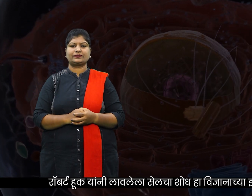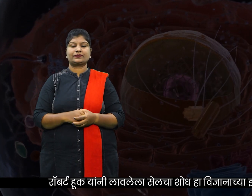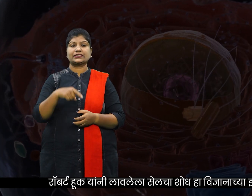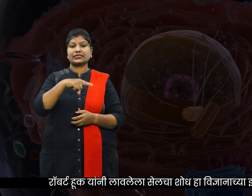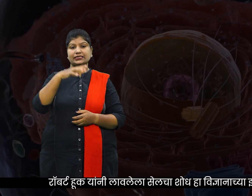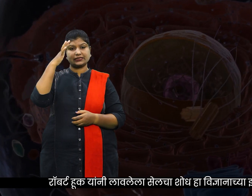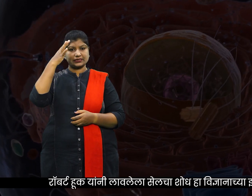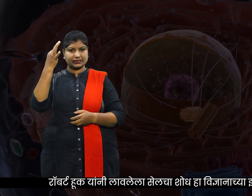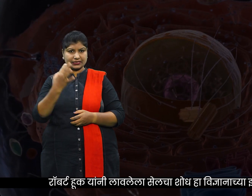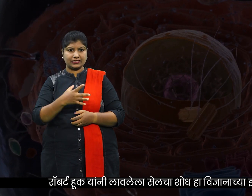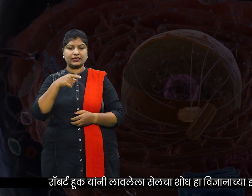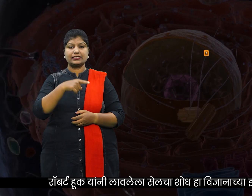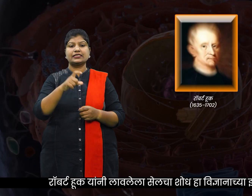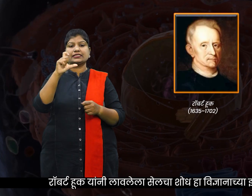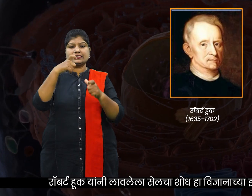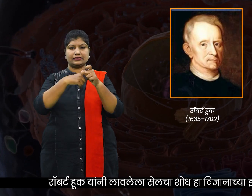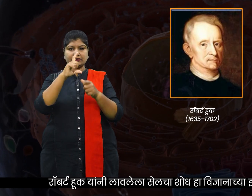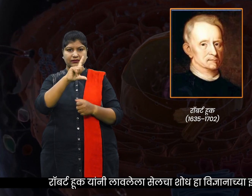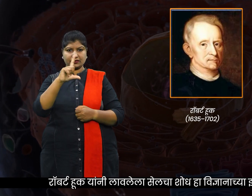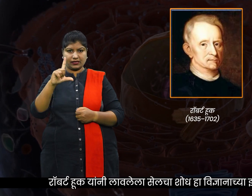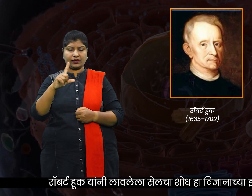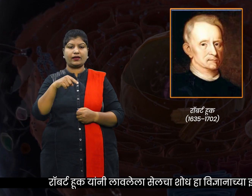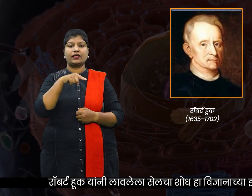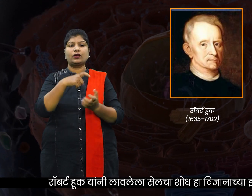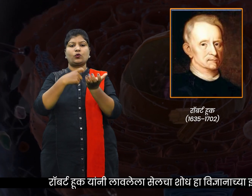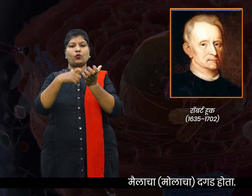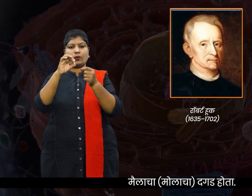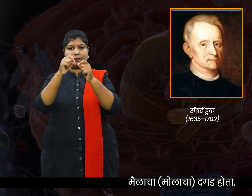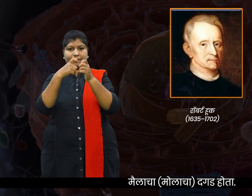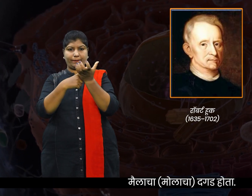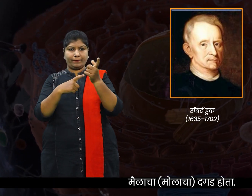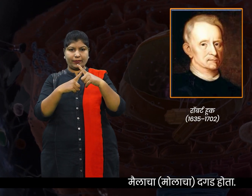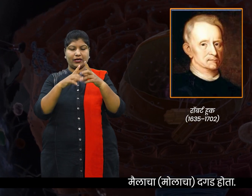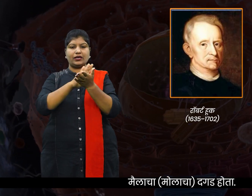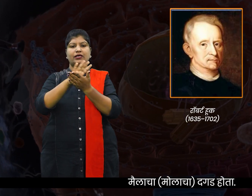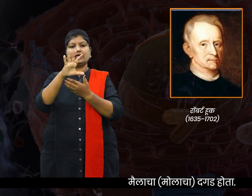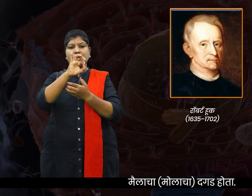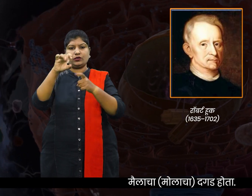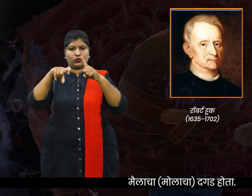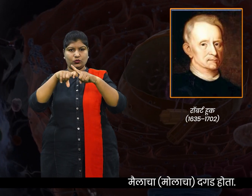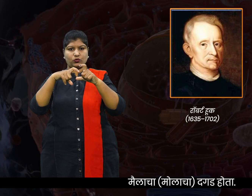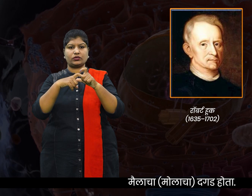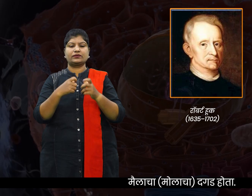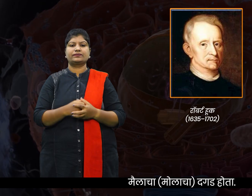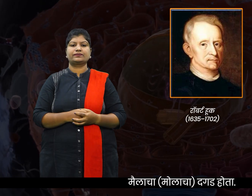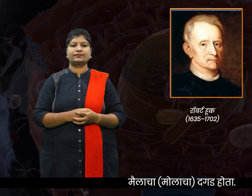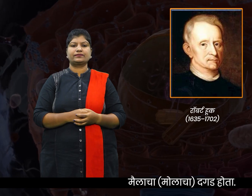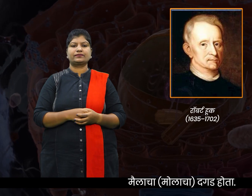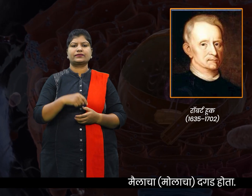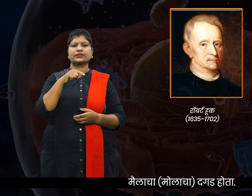रॉबर्ट हुक यांनी लावलेला सेलचा शोध हा विज्ञानाच्या इतिहासातील एक मोलाचा दगड